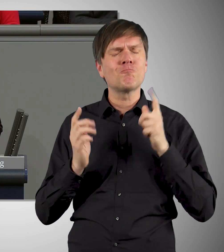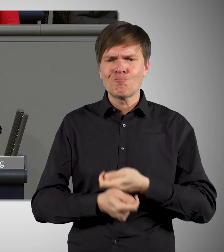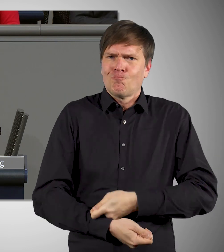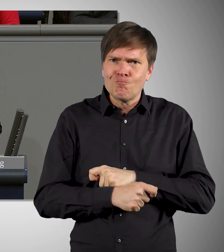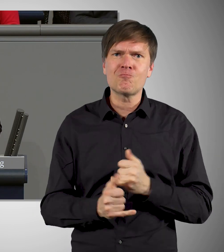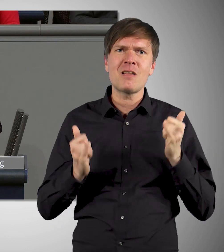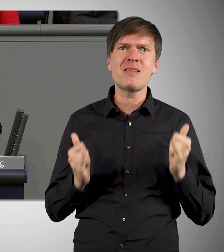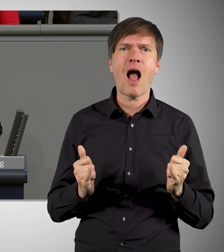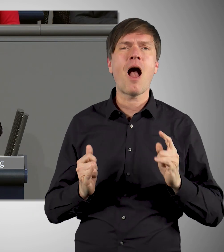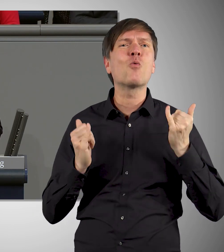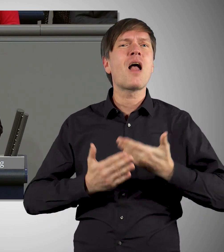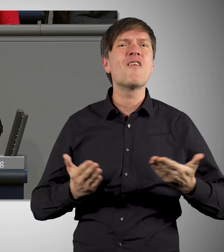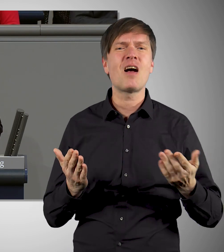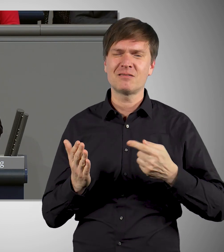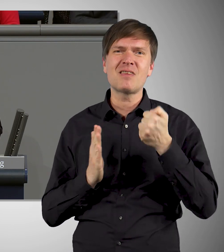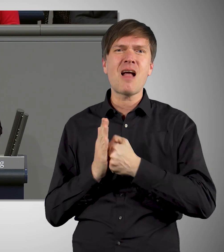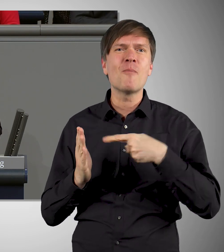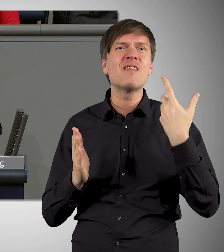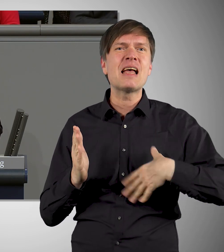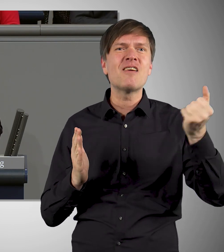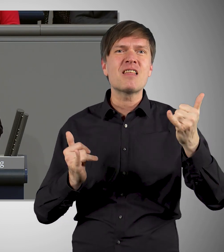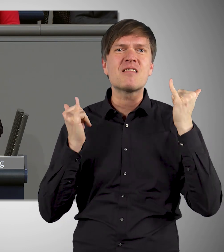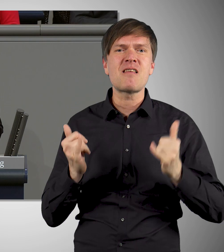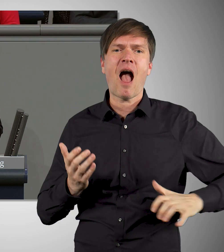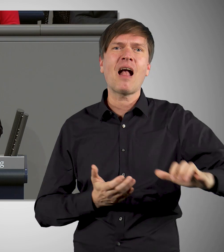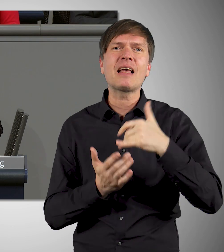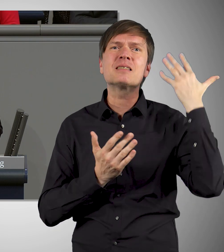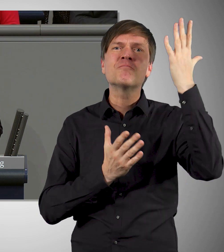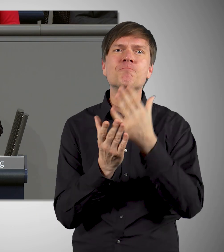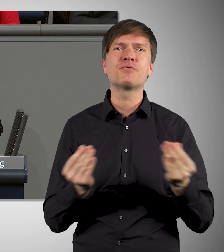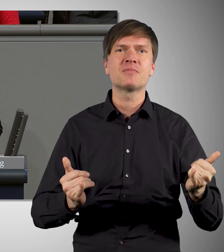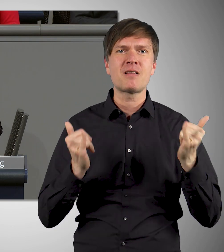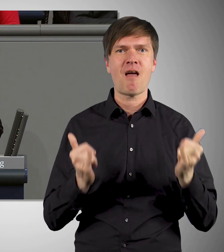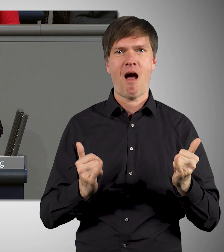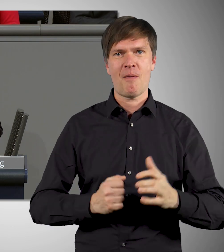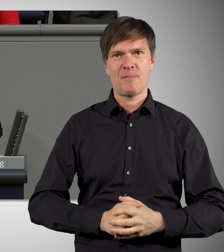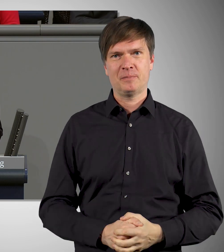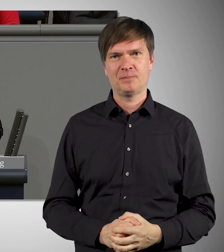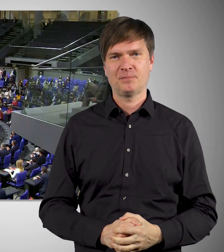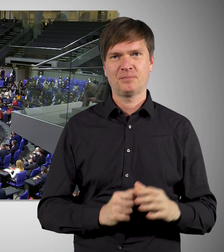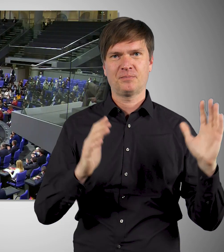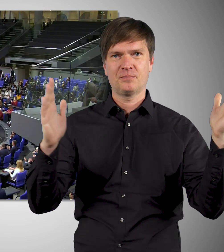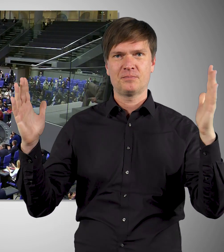größten Entschlossenheit führen. Und ja, wir werden diesen Kampf gewinnen. Wir werden die Krise überwinden.